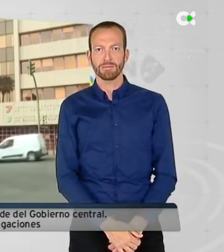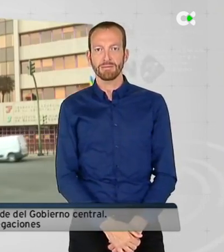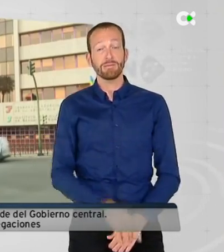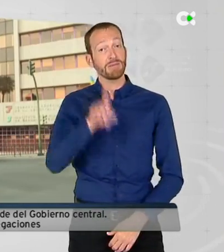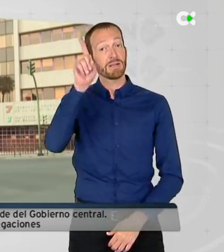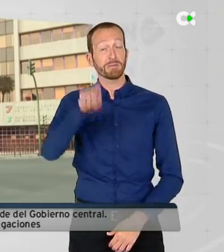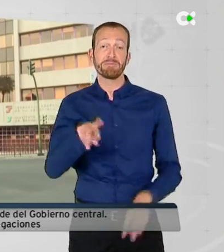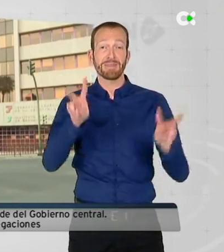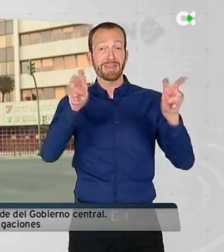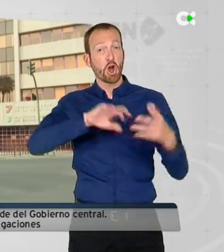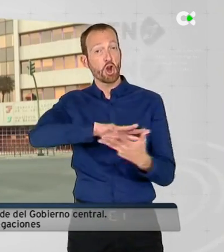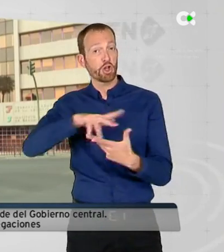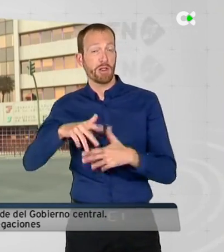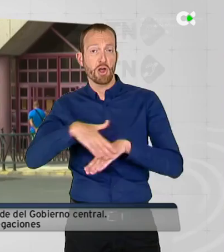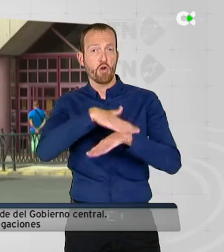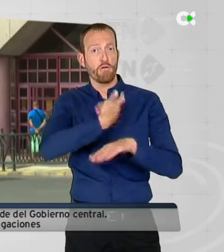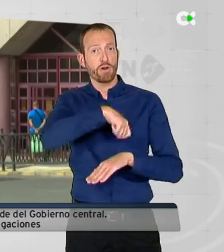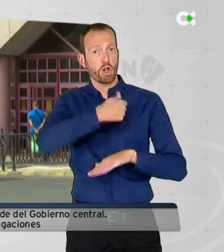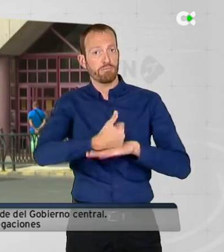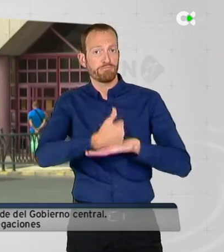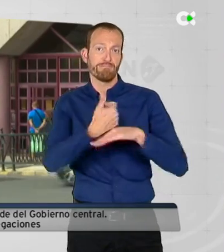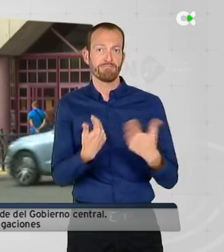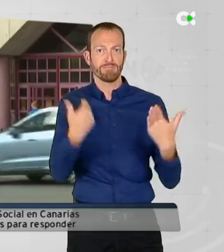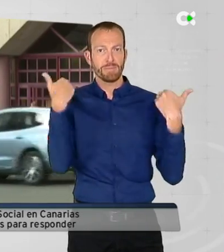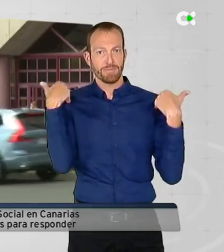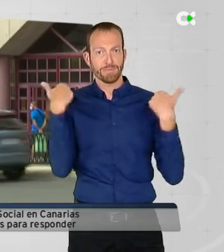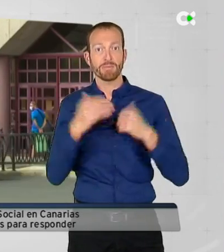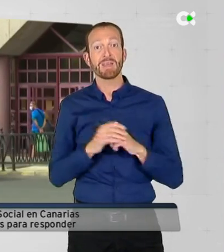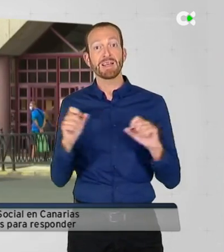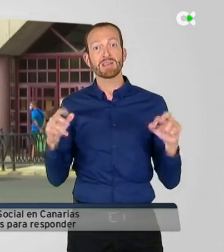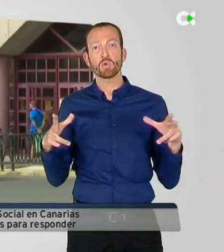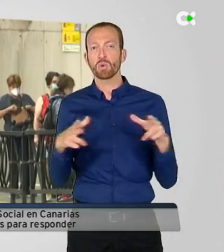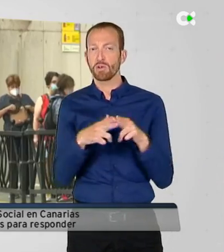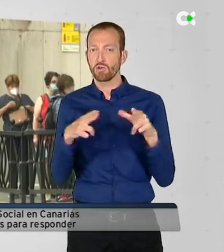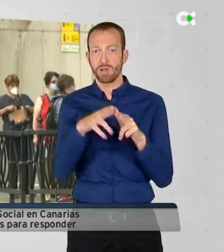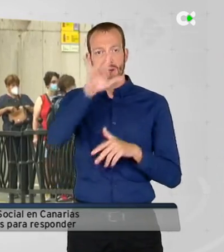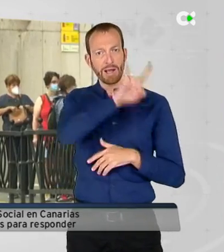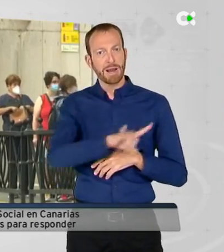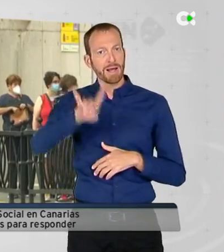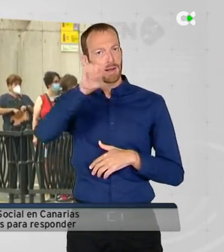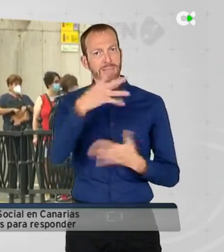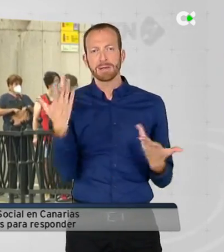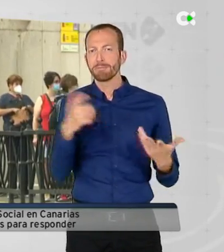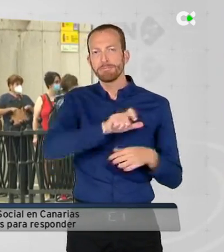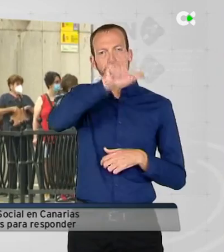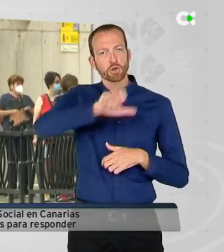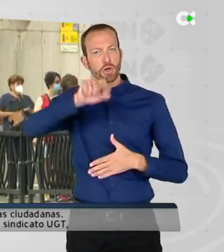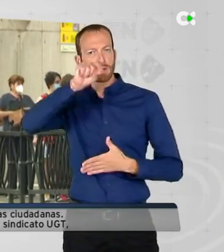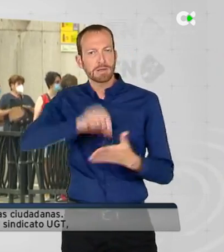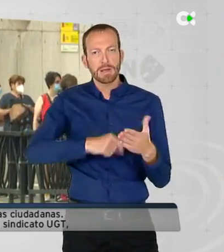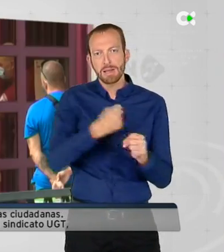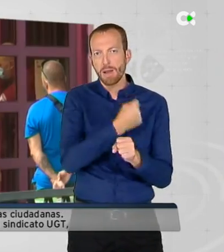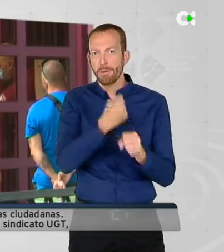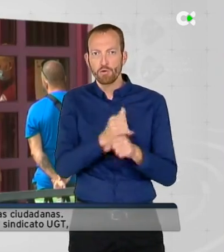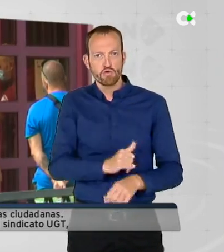Otro asunto que depende del gobierno central. Las delegaciones de la seguridad social en Canarias no tienen medios para responder